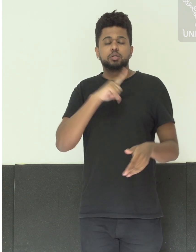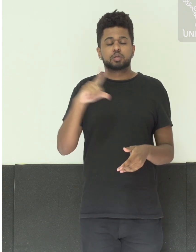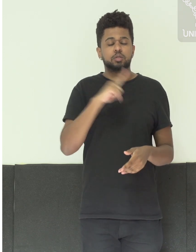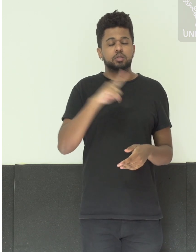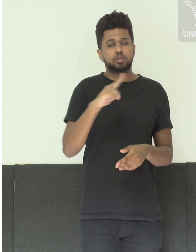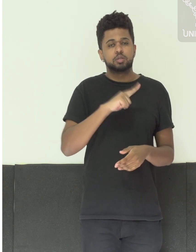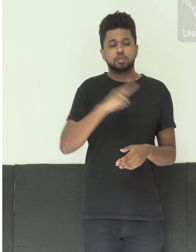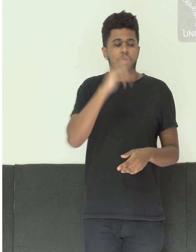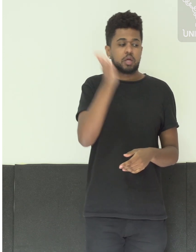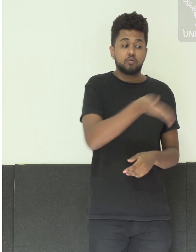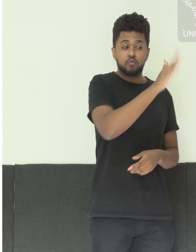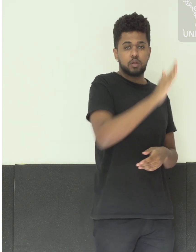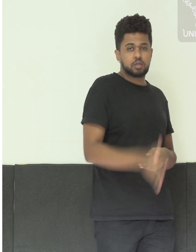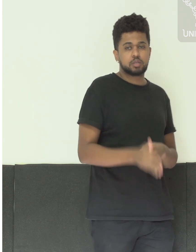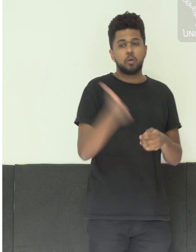referida